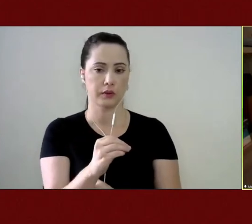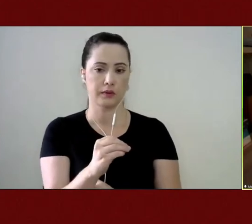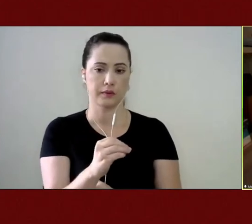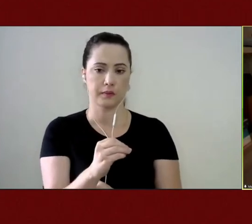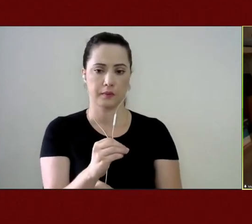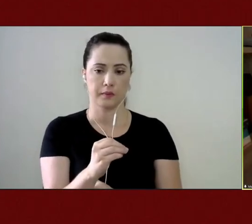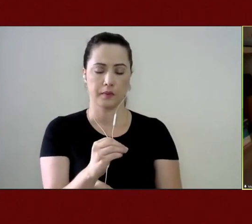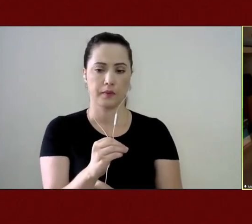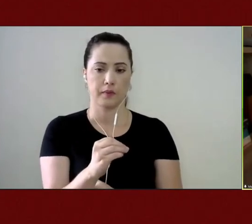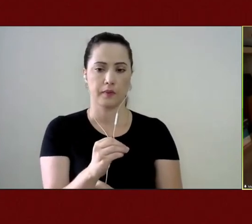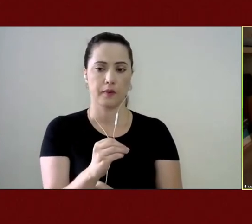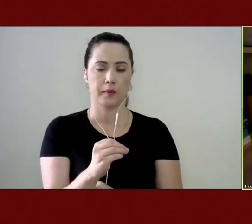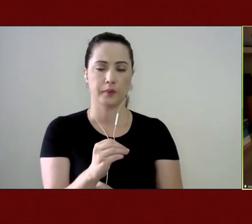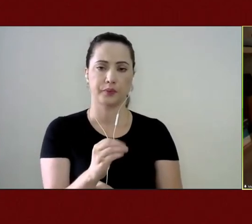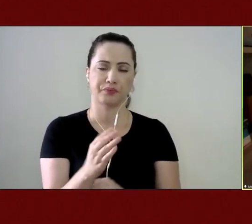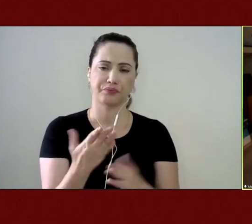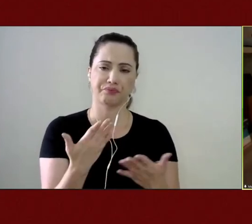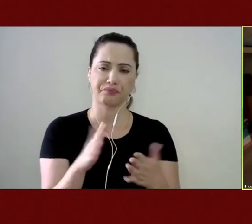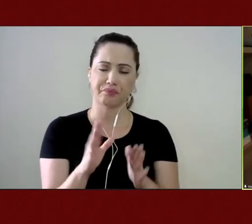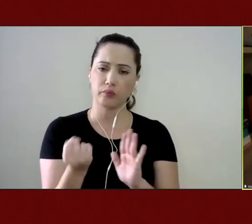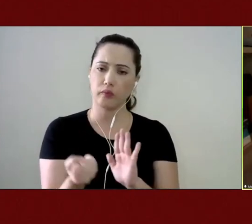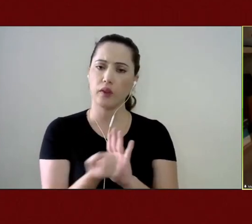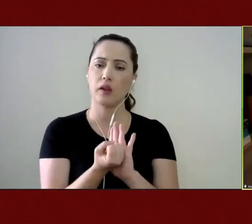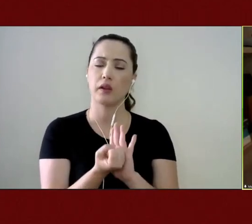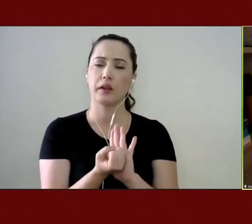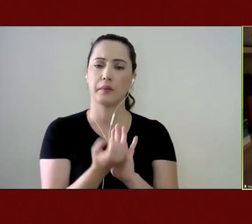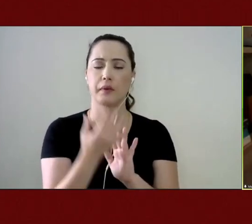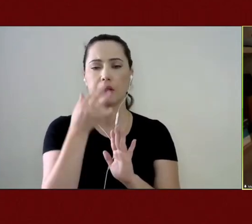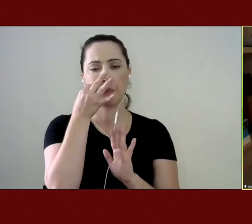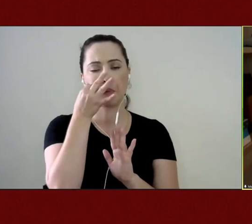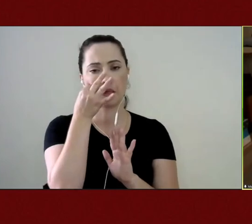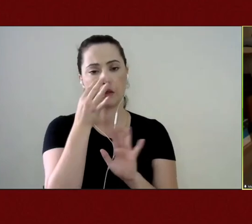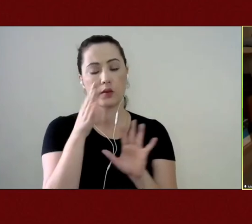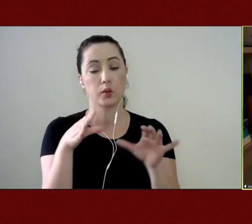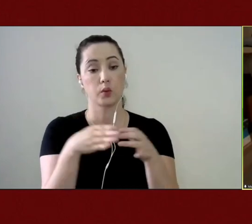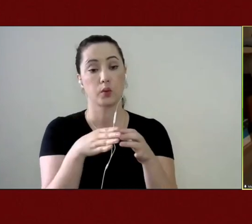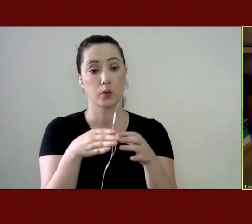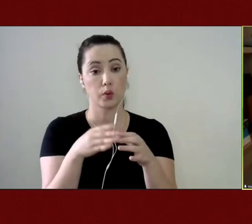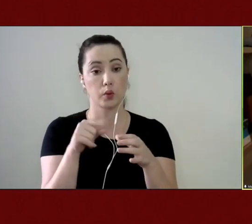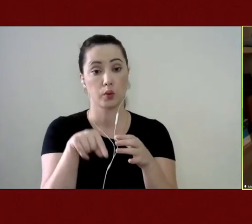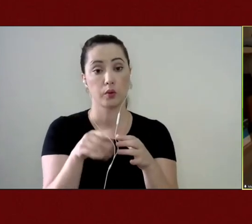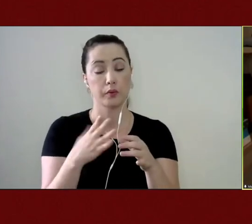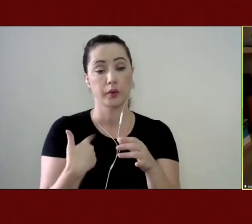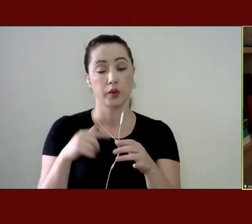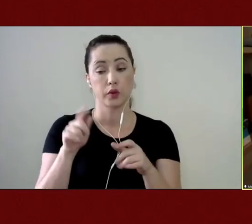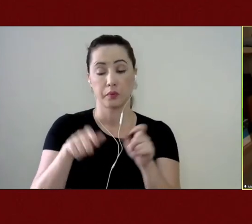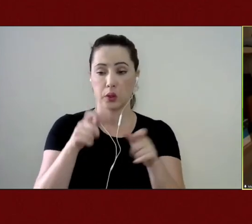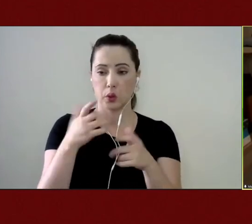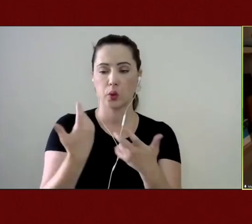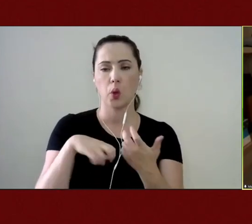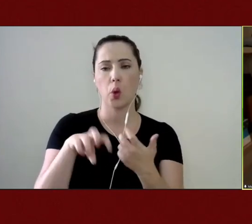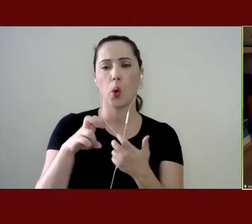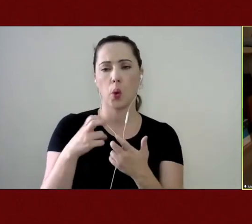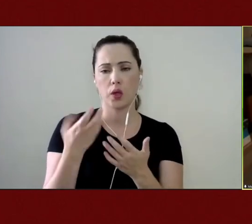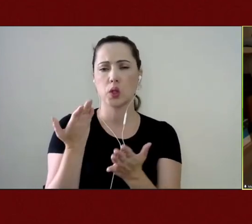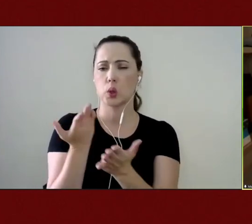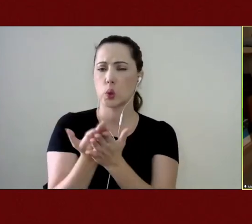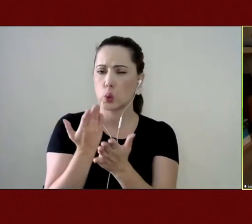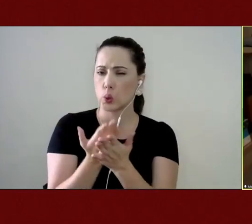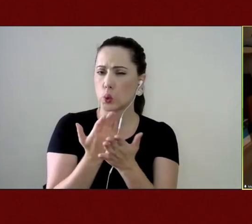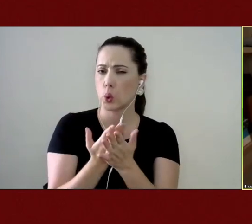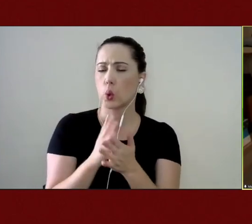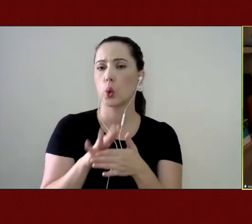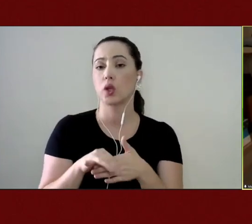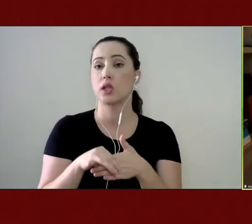que marca a presença dominante de militantes intelectualizados, né, entre os quadros